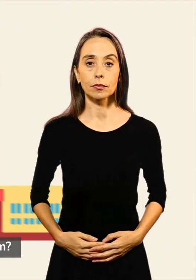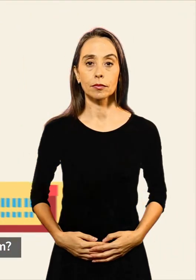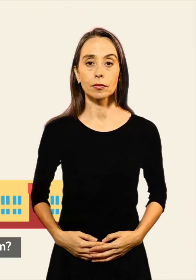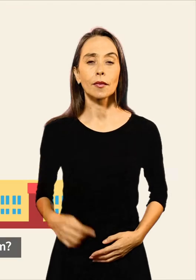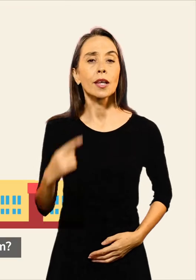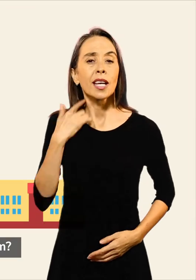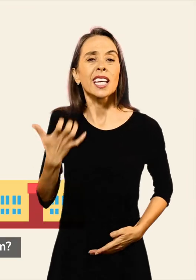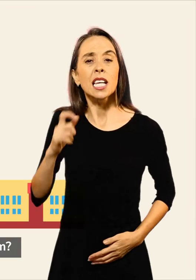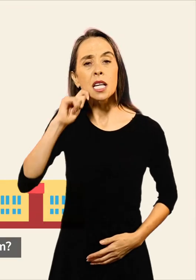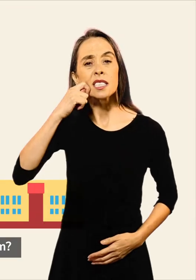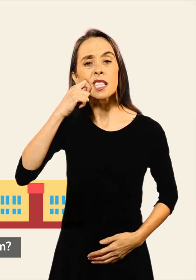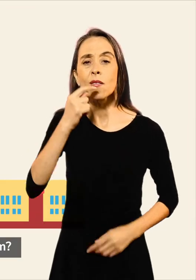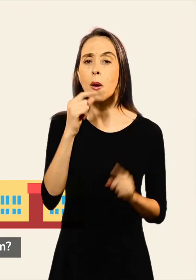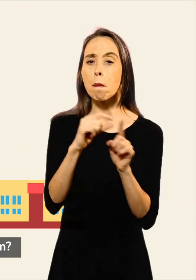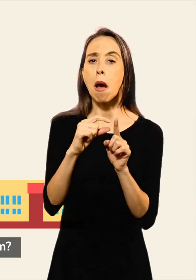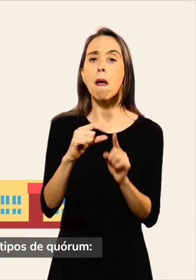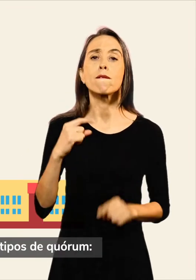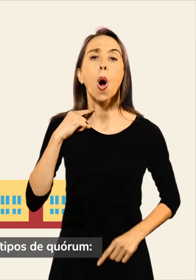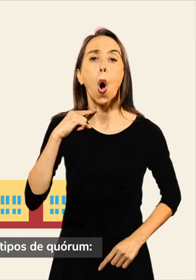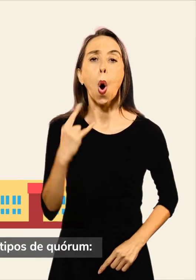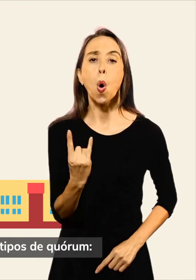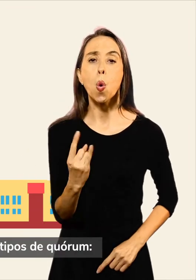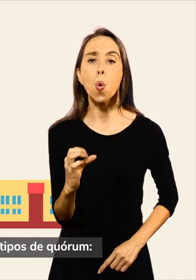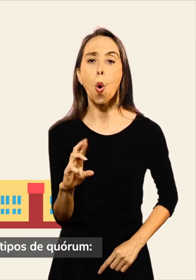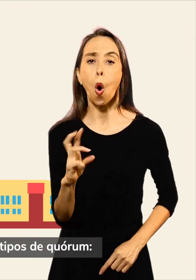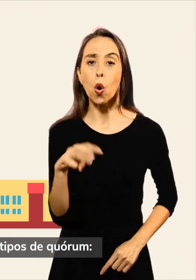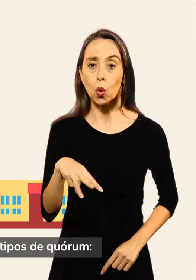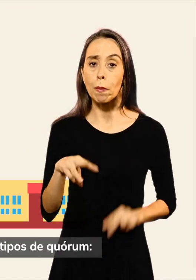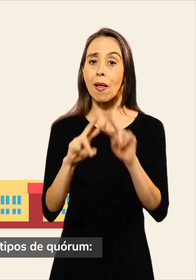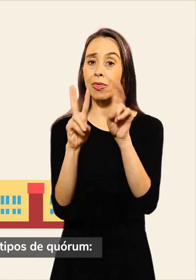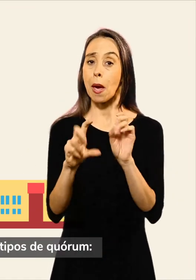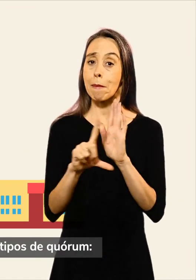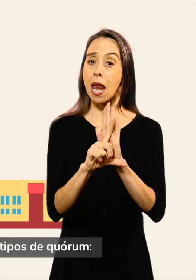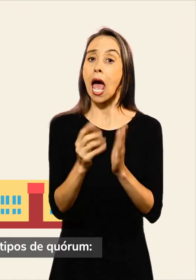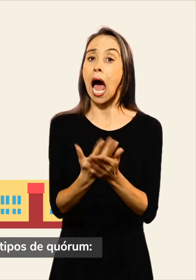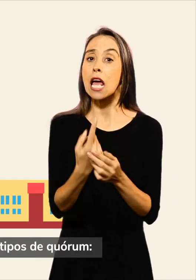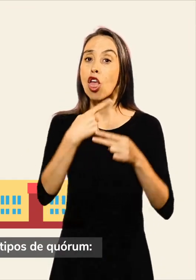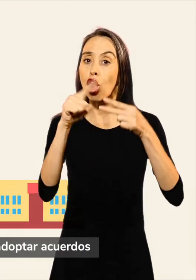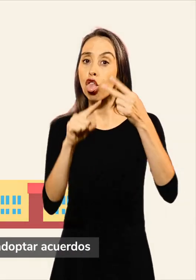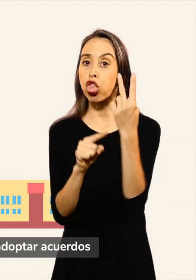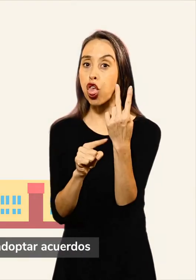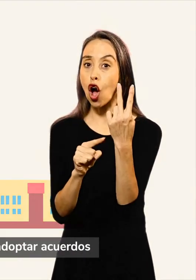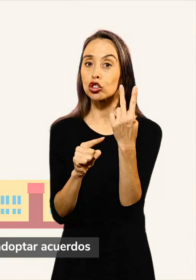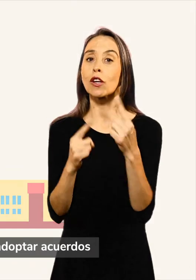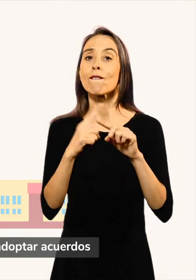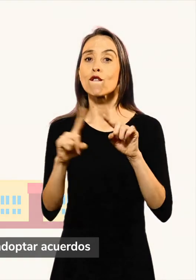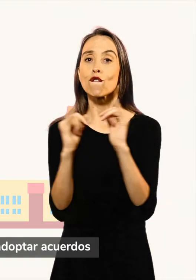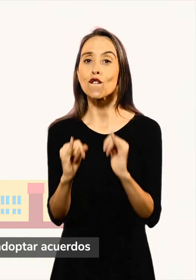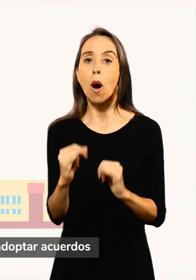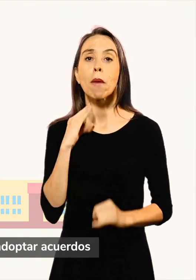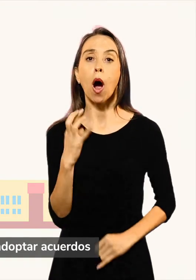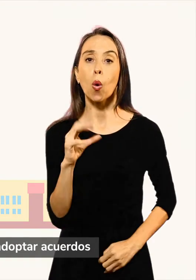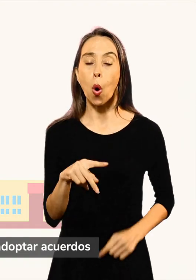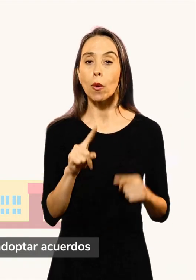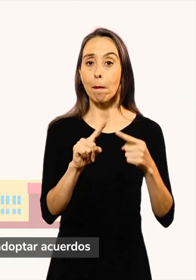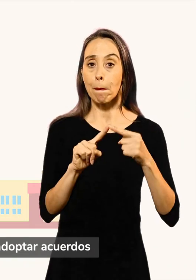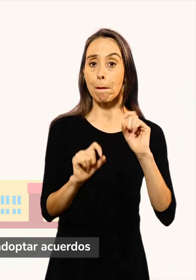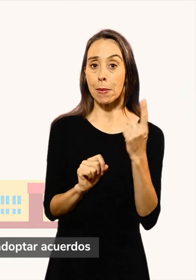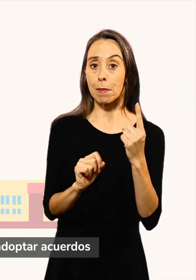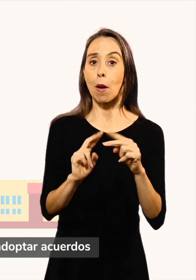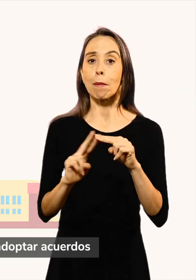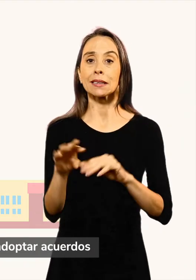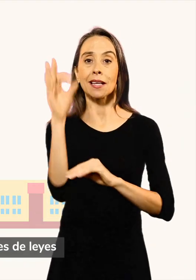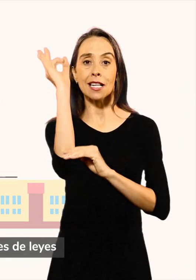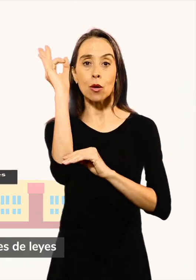¿Qué es el quórum? En el ámbito legislativo hay dos tipos de quórum. Los quórum para sesionar y adoptar